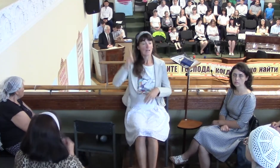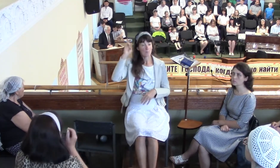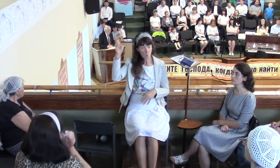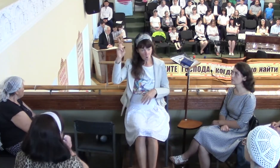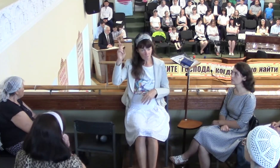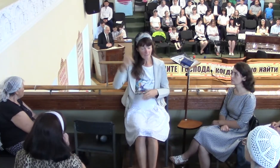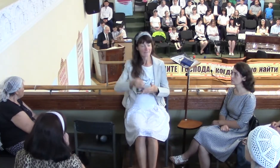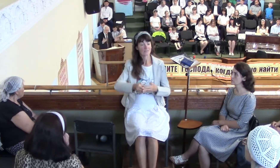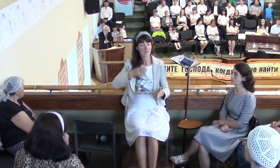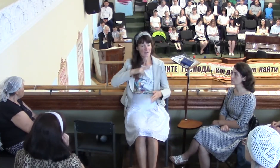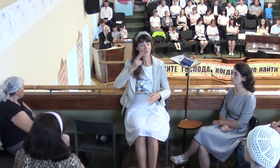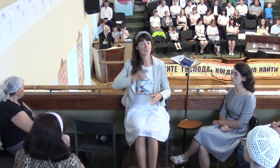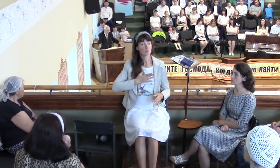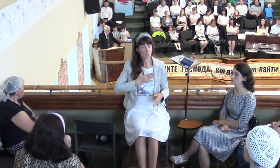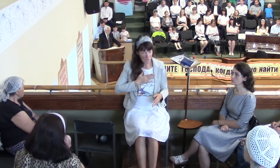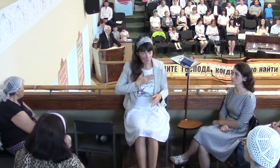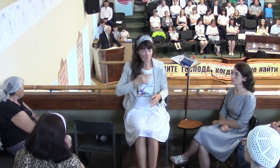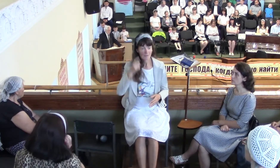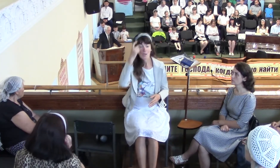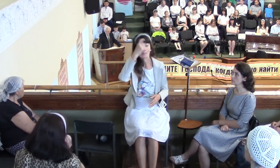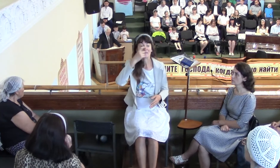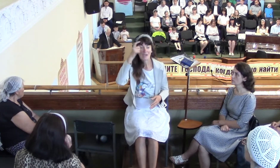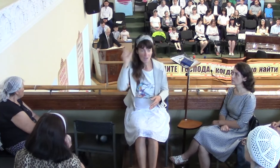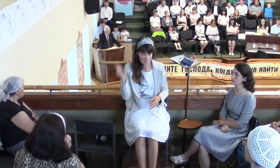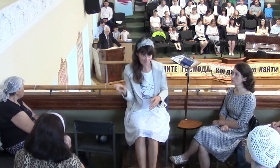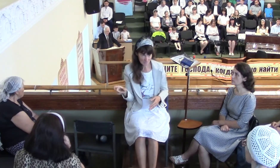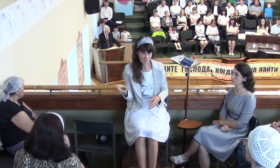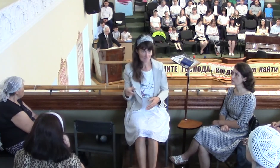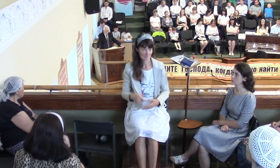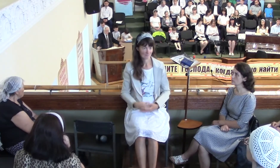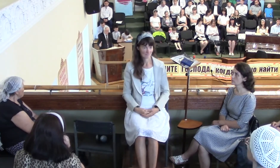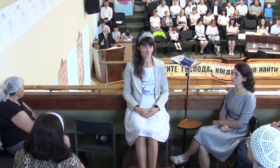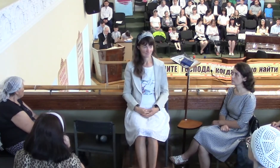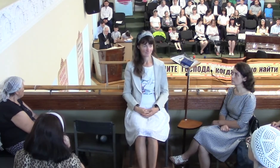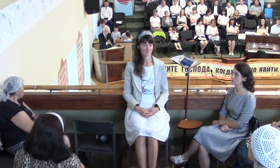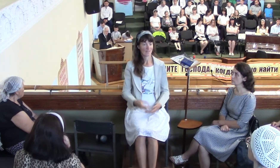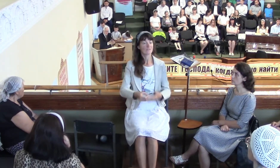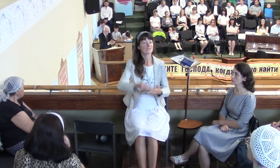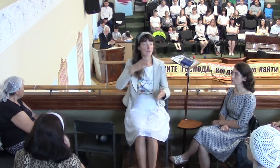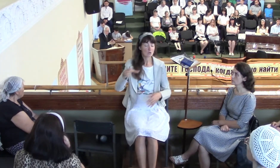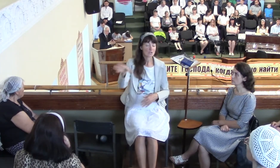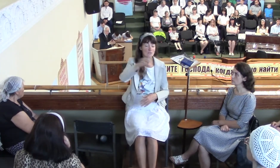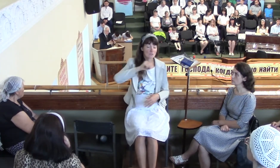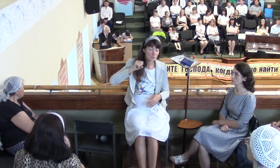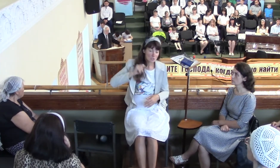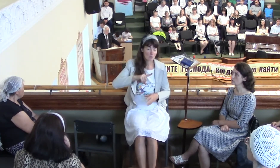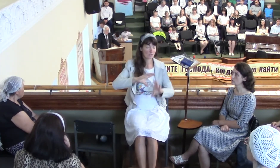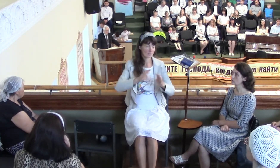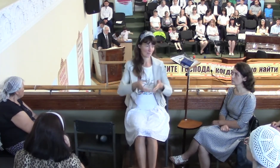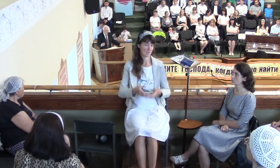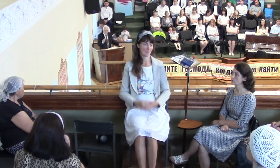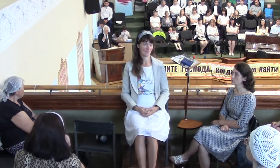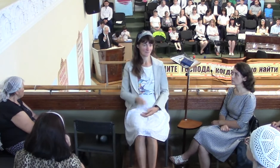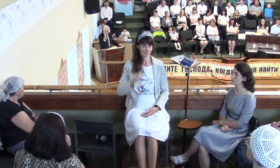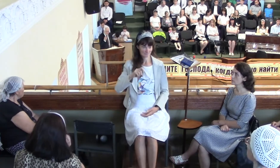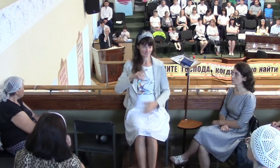28-29 стихи. Это для брака, пишет Христос, то есть апостол Павел. Вот для хороших отношений в семье.